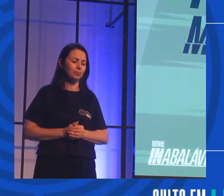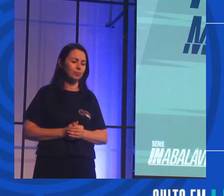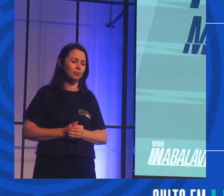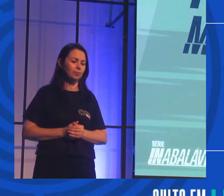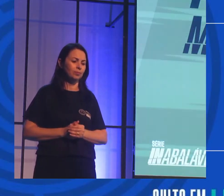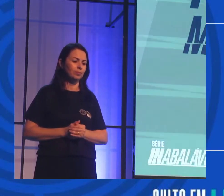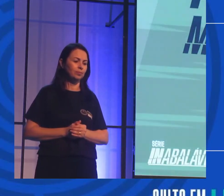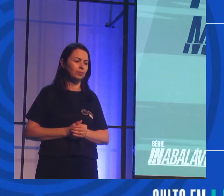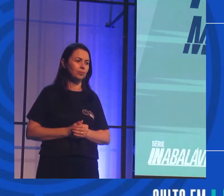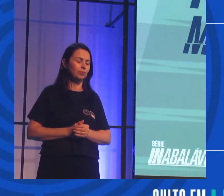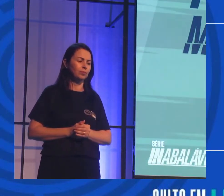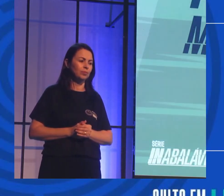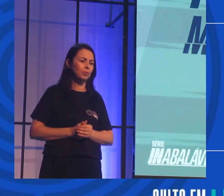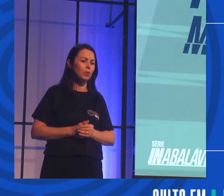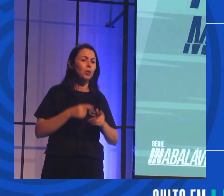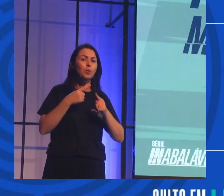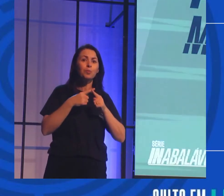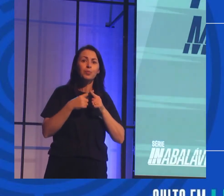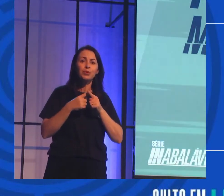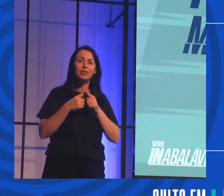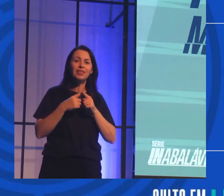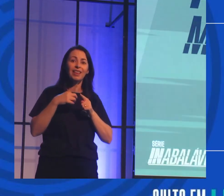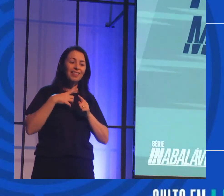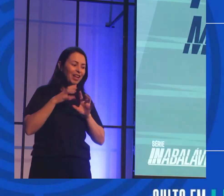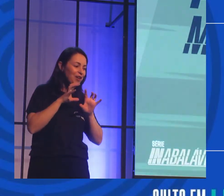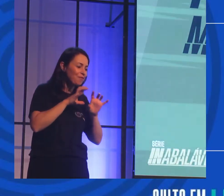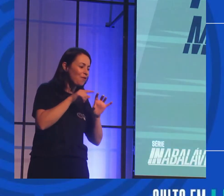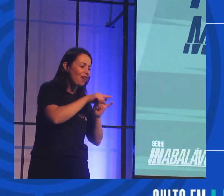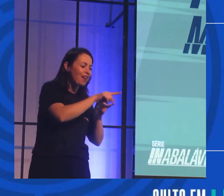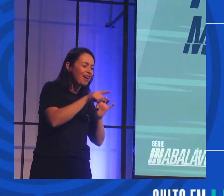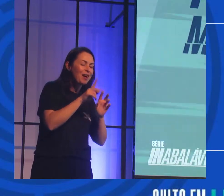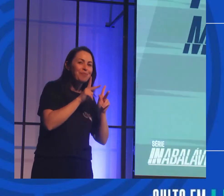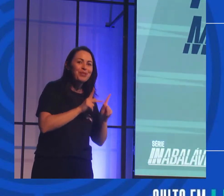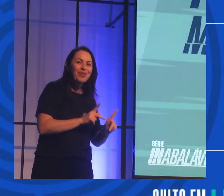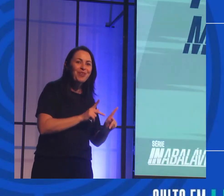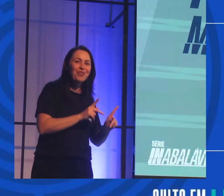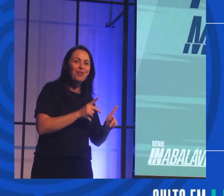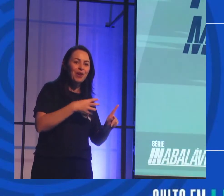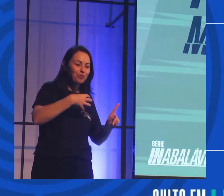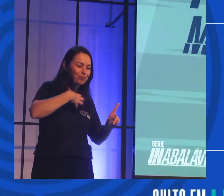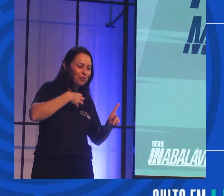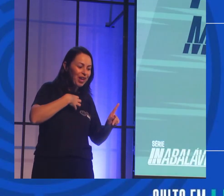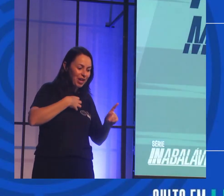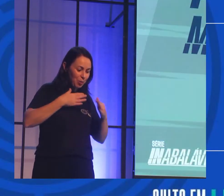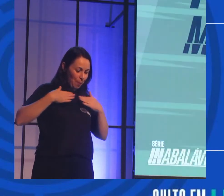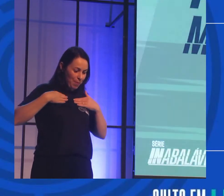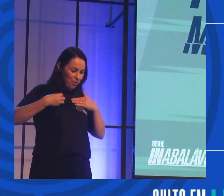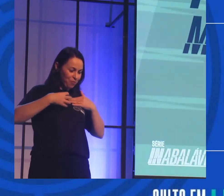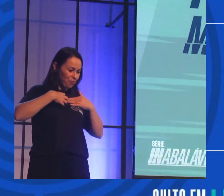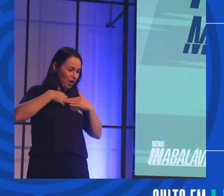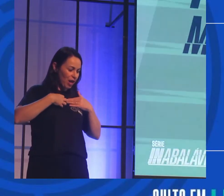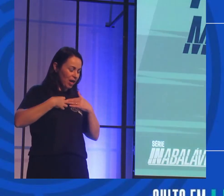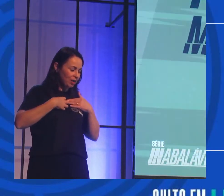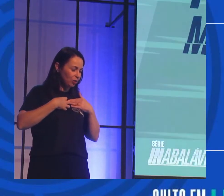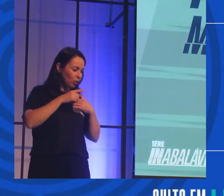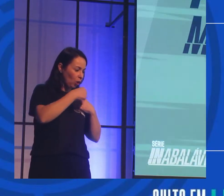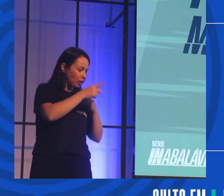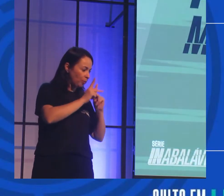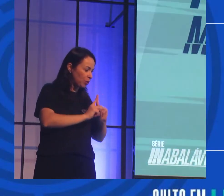Influencie pessoas. Não é o que falamos apenas, mas é como vivemos em meio à